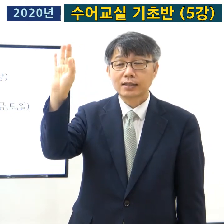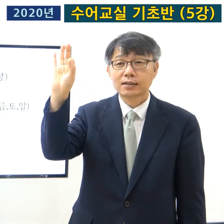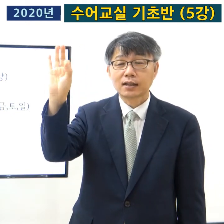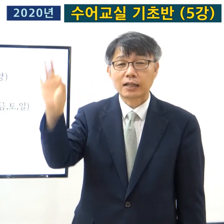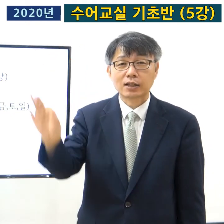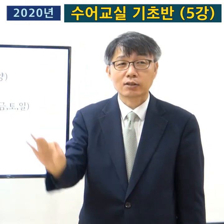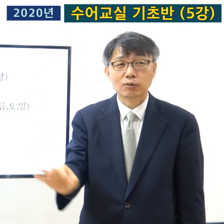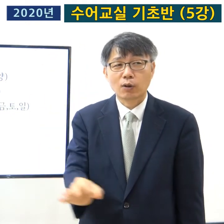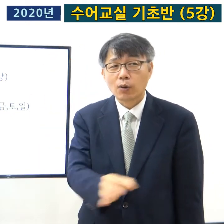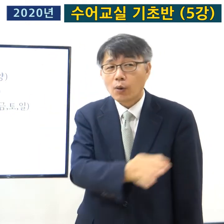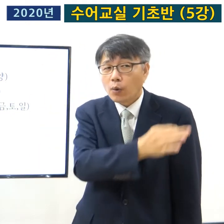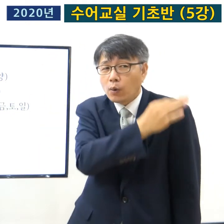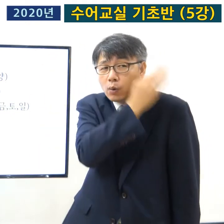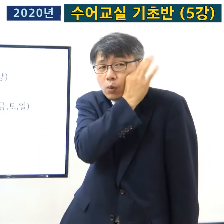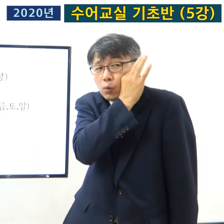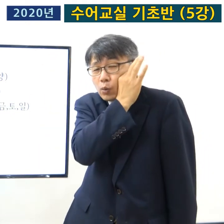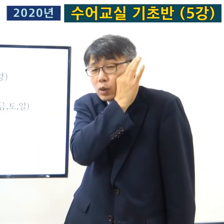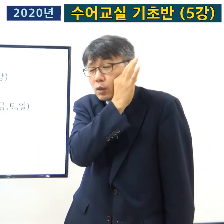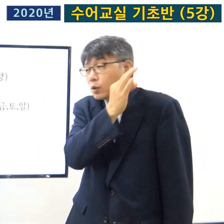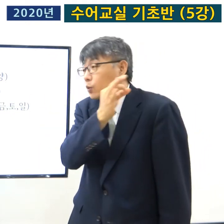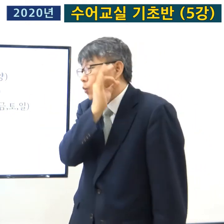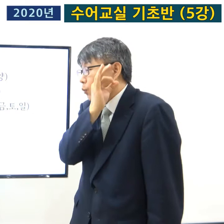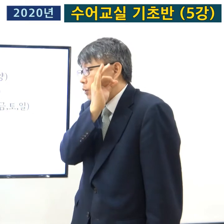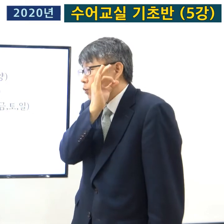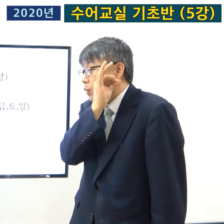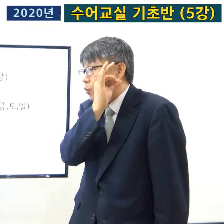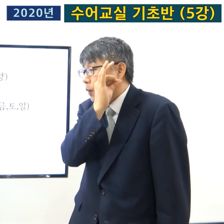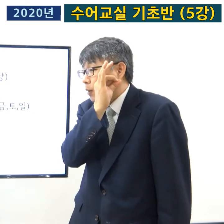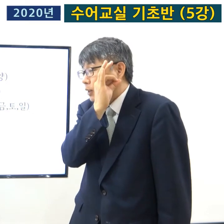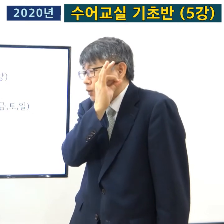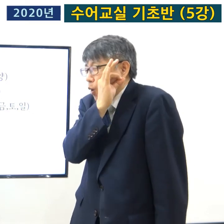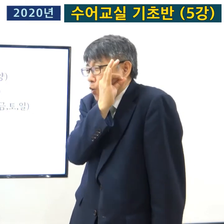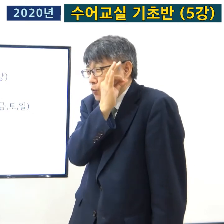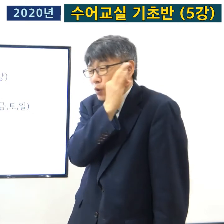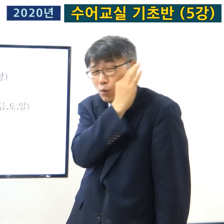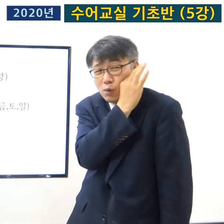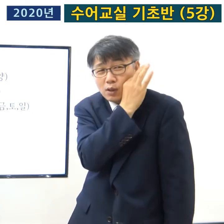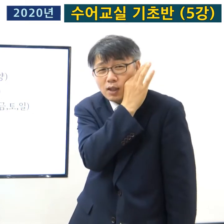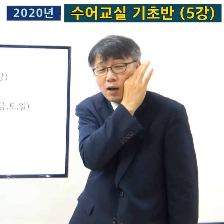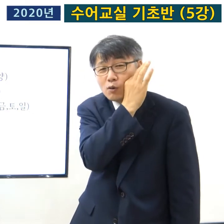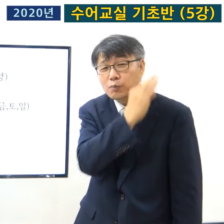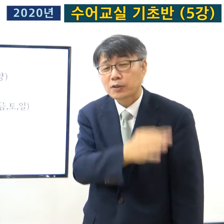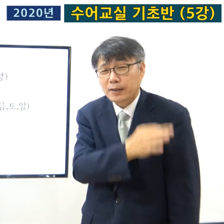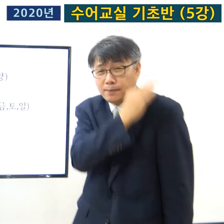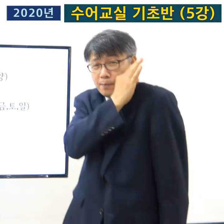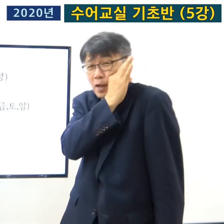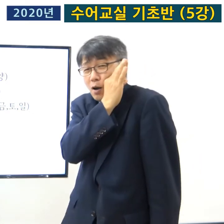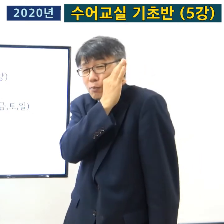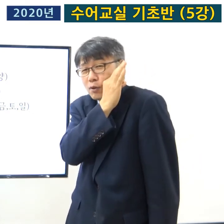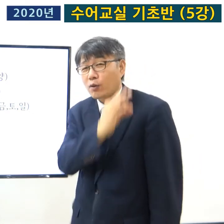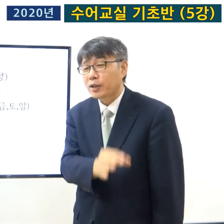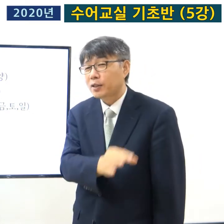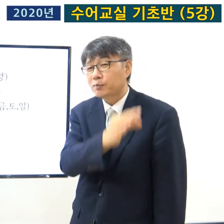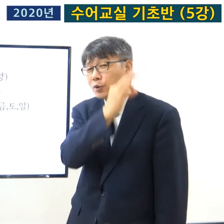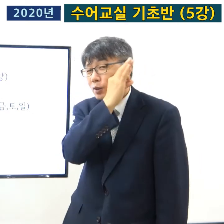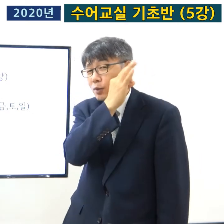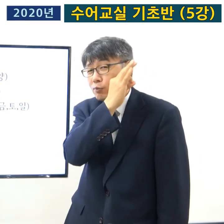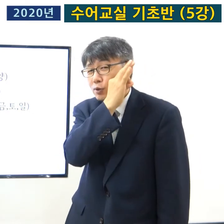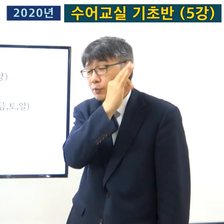이응을 하셔가지고요. 여기 왼쪽 뺨에 갖다 대면 부끄러워. 이렇게 얼굴 표정이 부끄러워 이런 표정입니다.